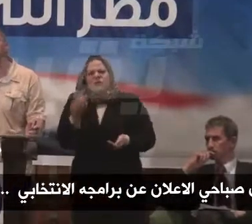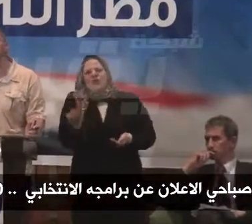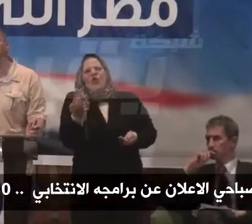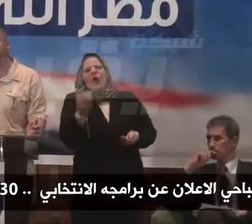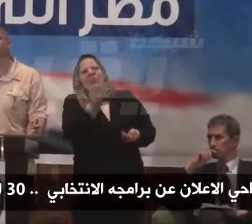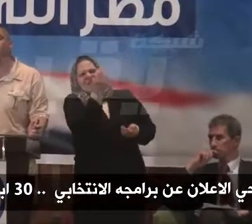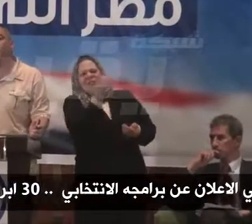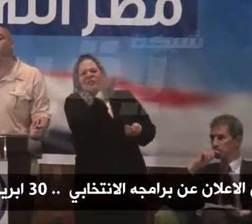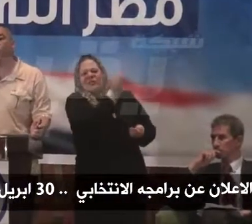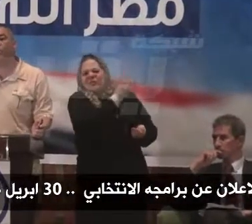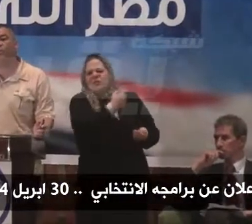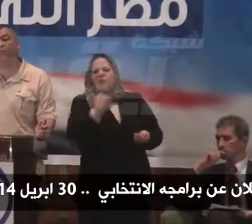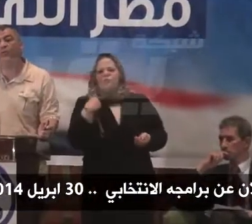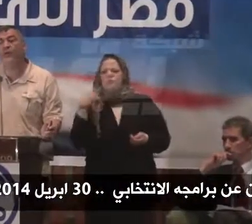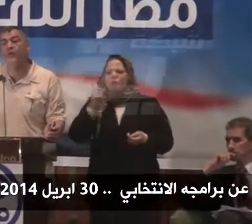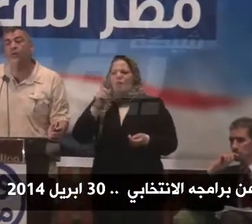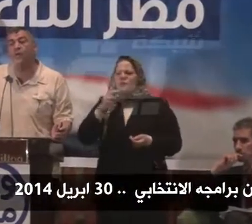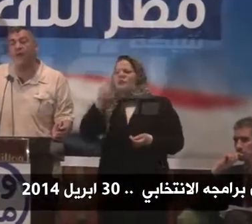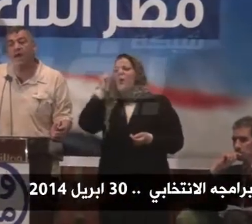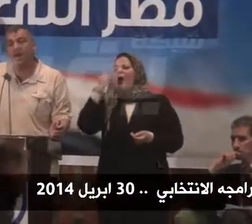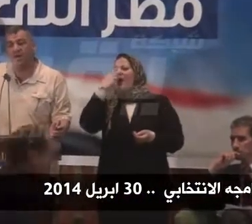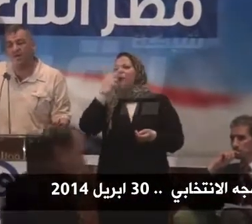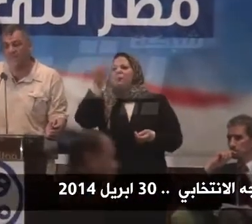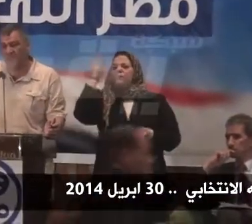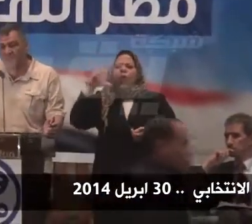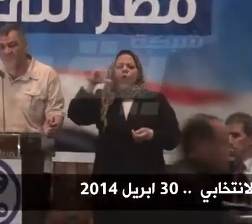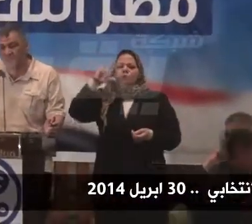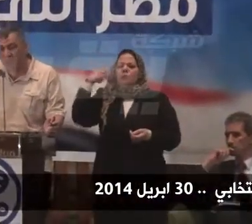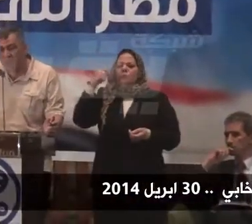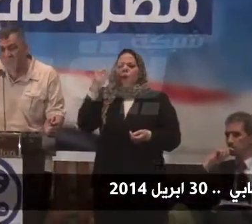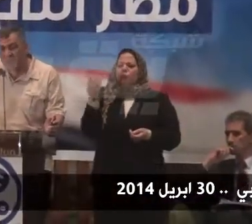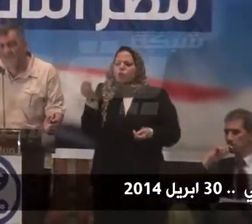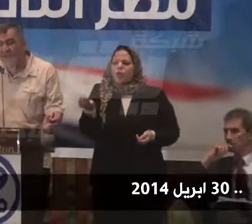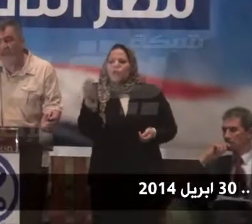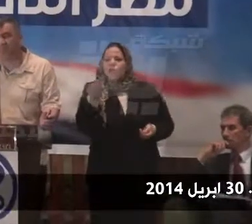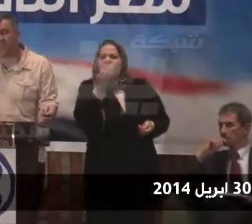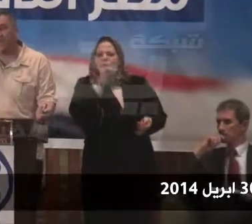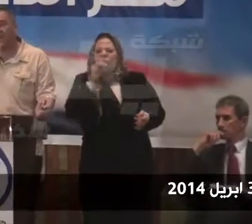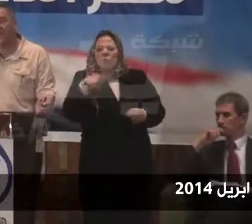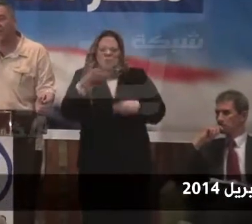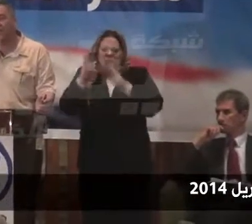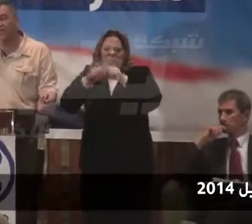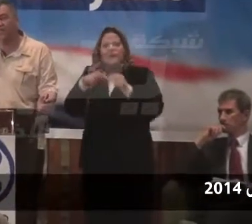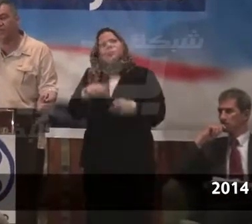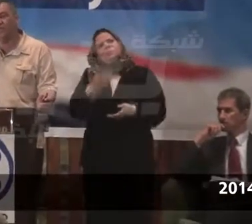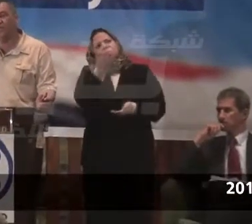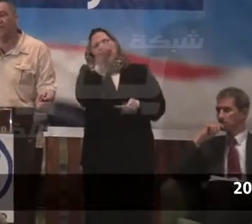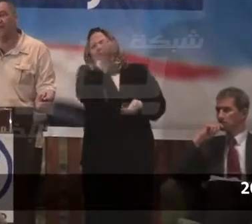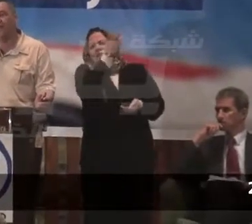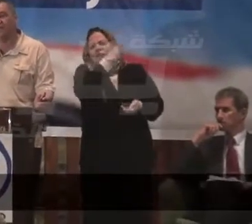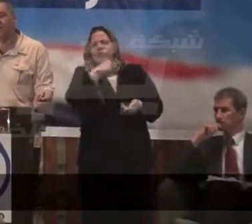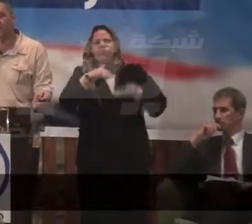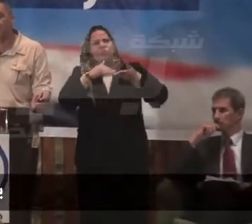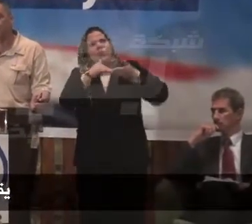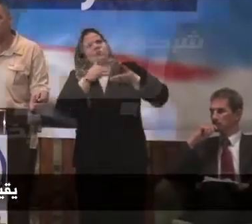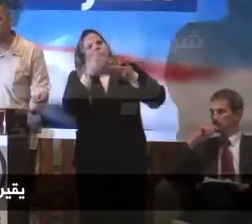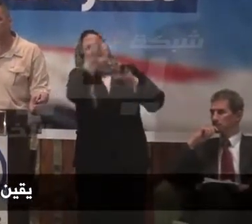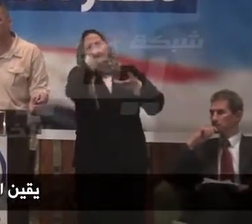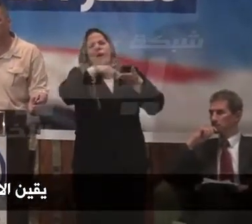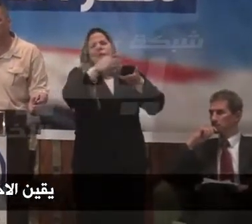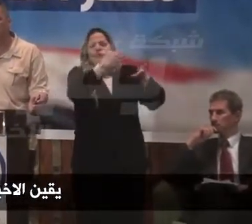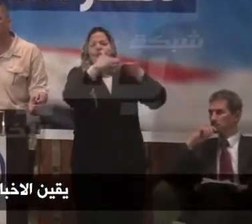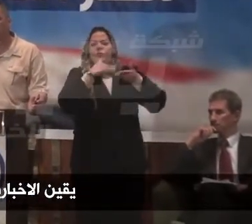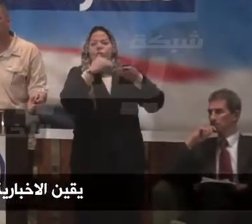الاعانات من ايام حكومات مبارك كلها، ونحن هذا الشعب يعيش على الاعانات والمساعدات.